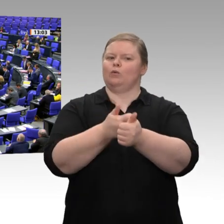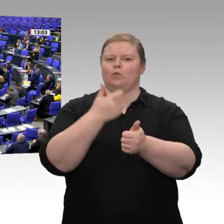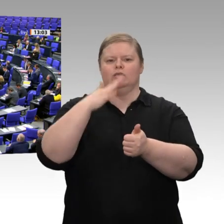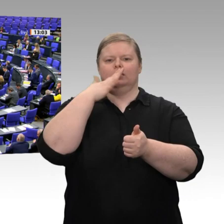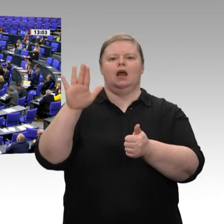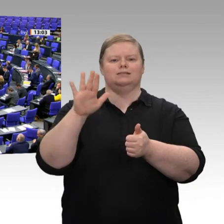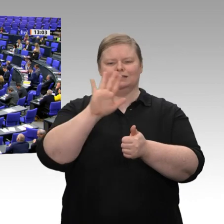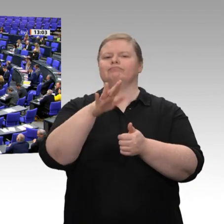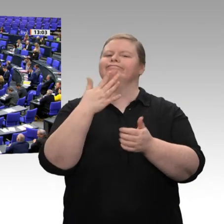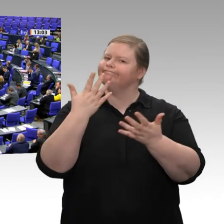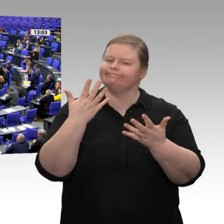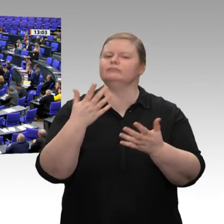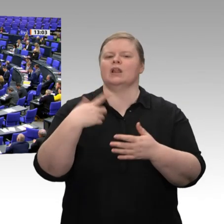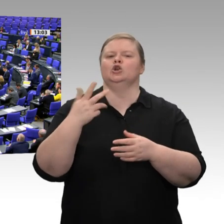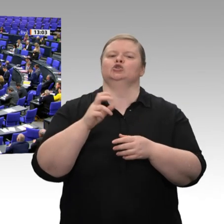und von